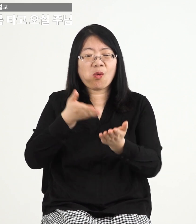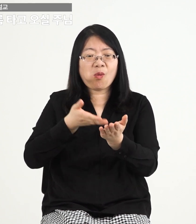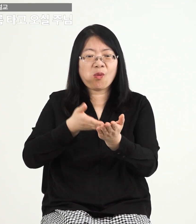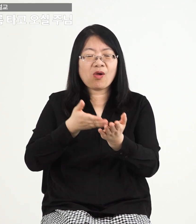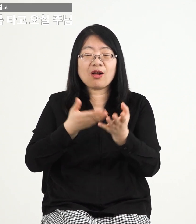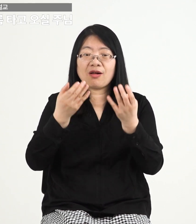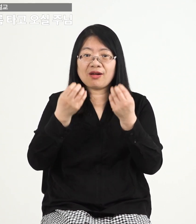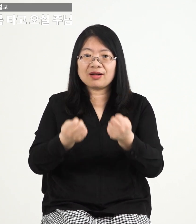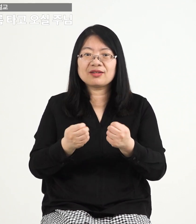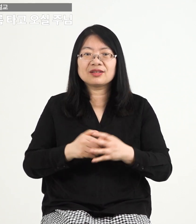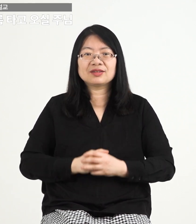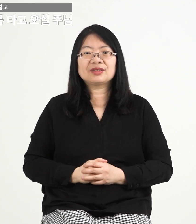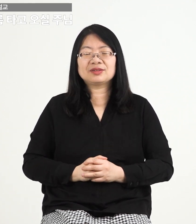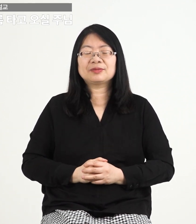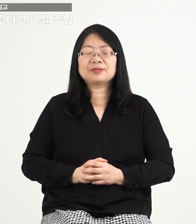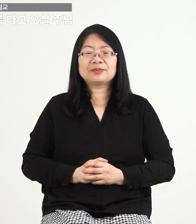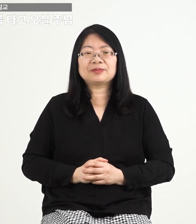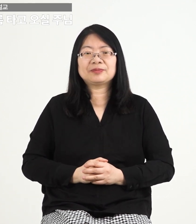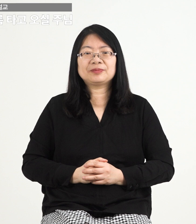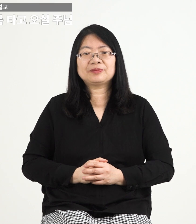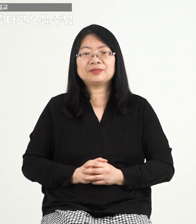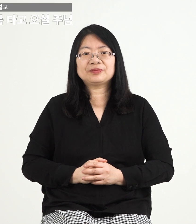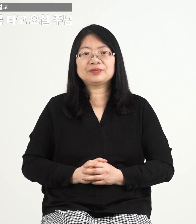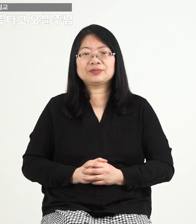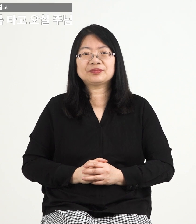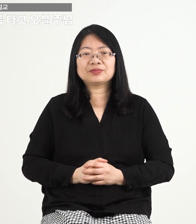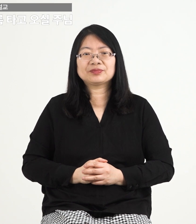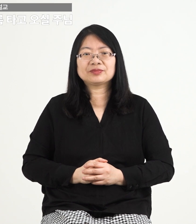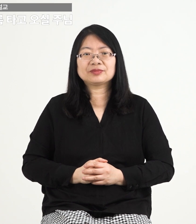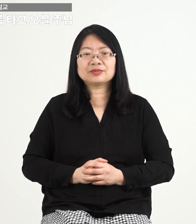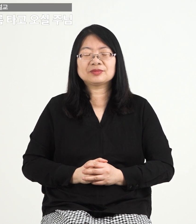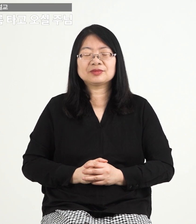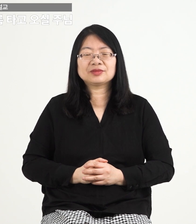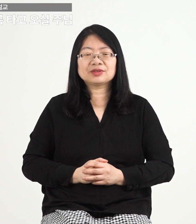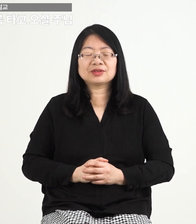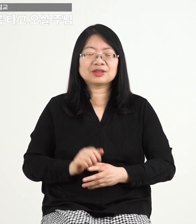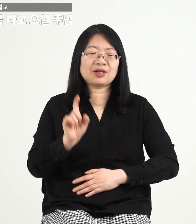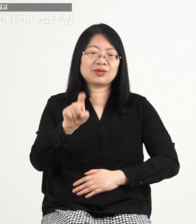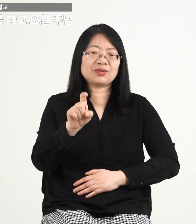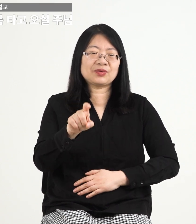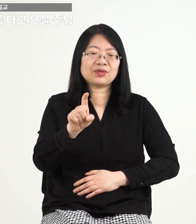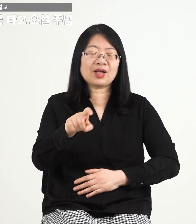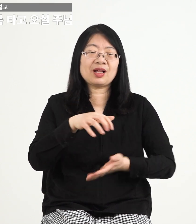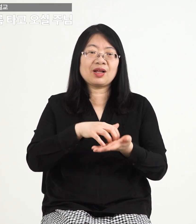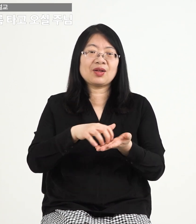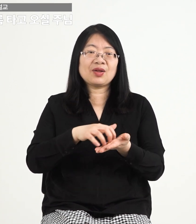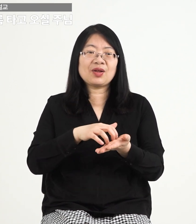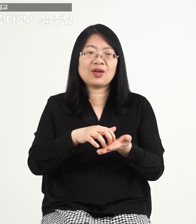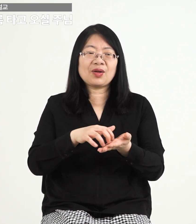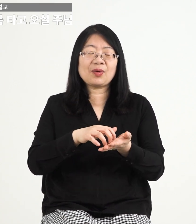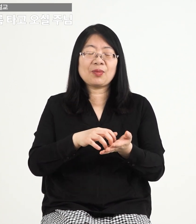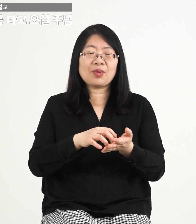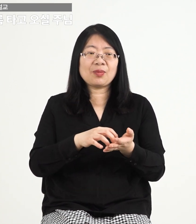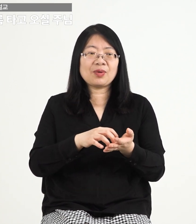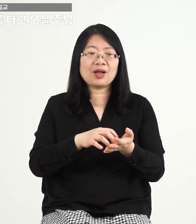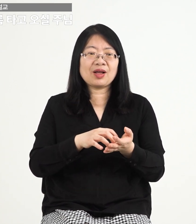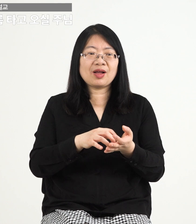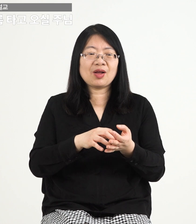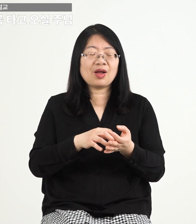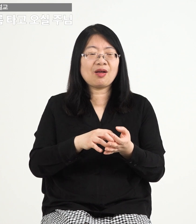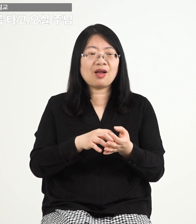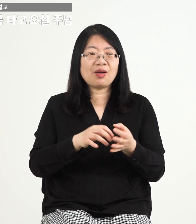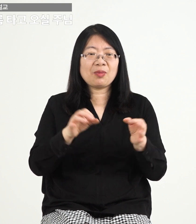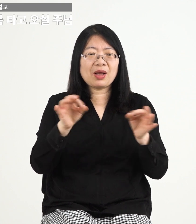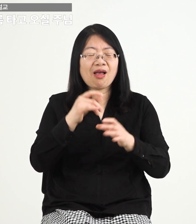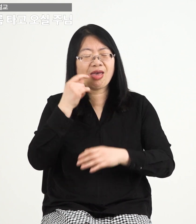많고, 기가 막혀요. 여기에 조회수가 조금 반짝하는 거는 보통